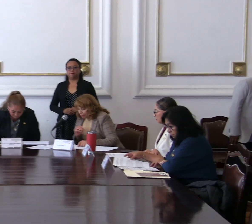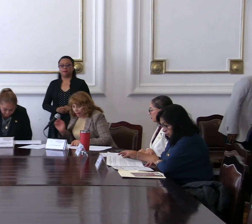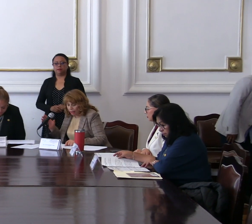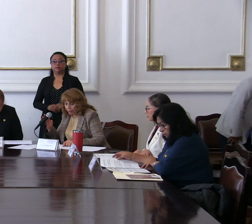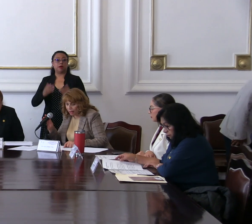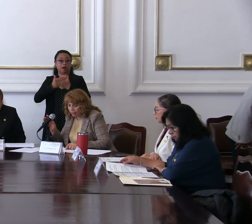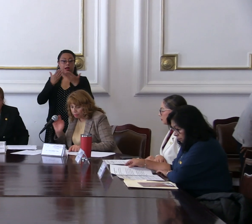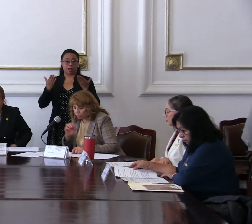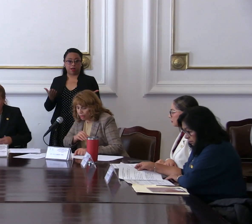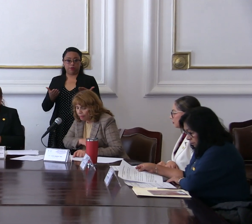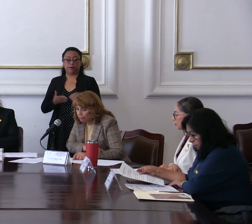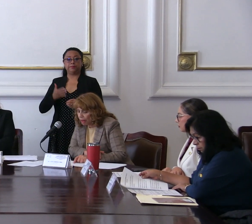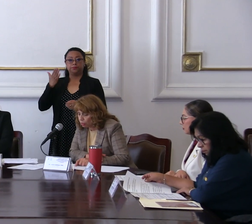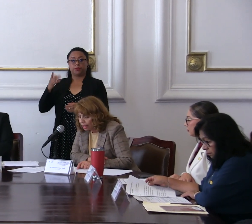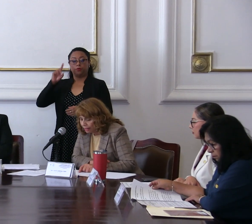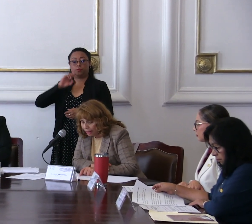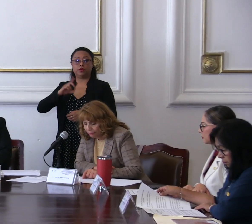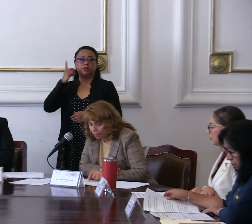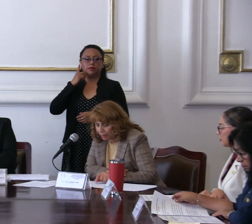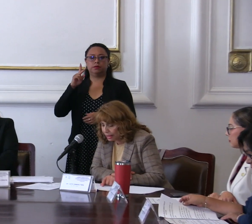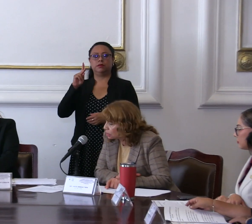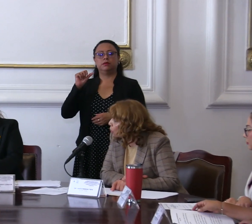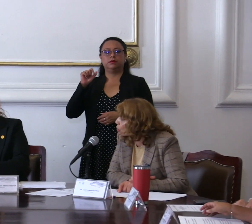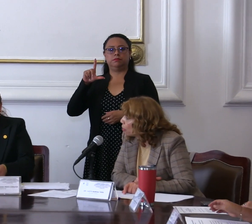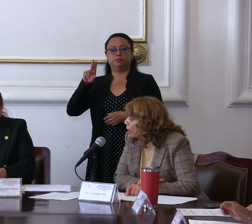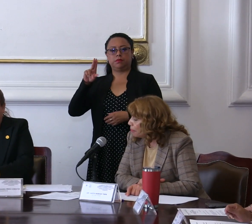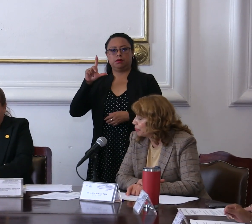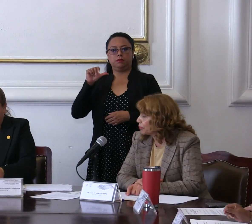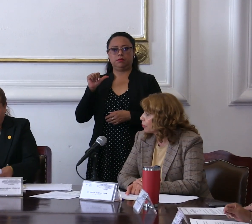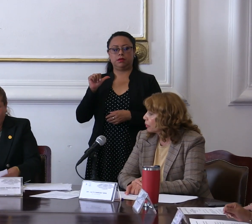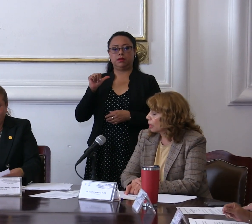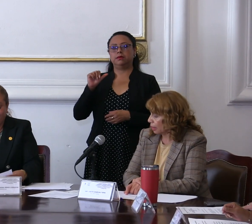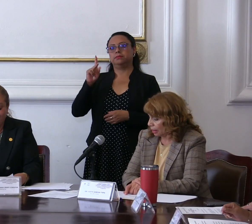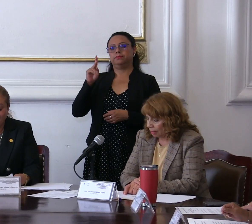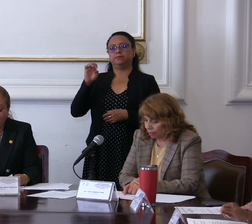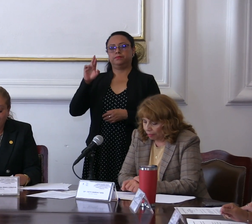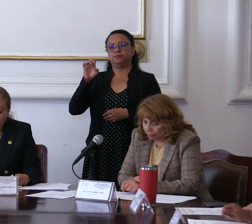uso de la palabra a la diputada Paula Alejandra Pérez Córdoba.